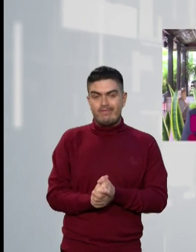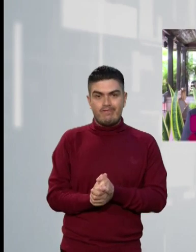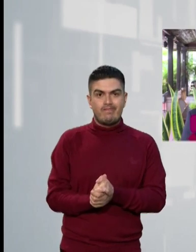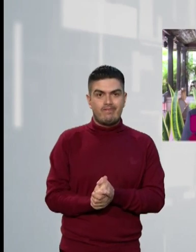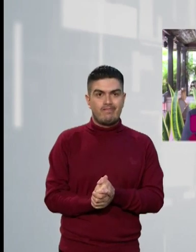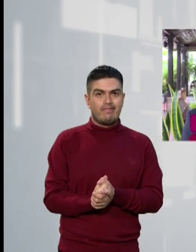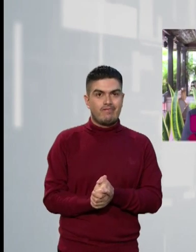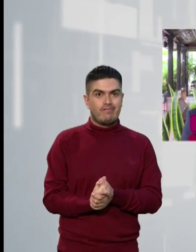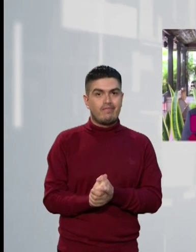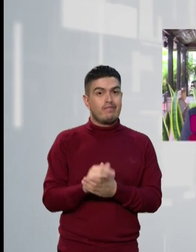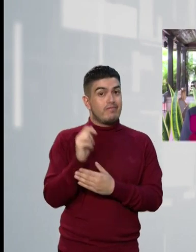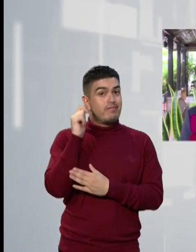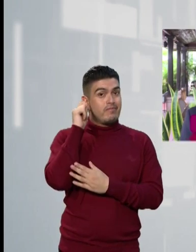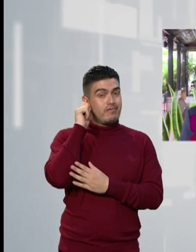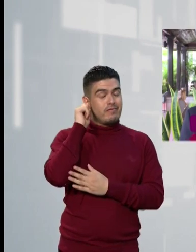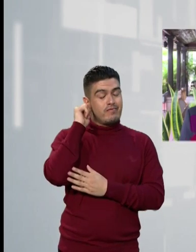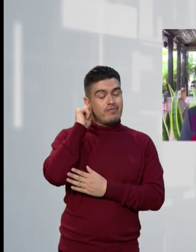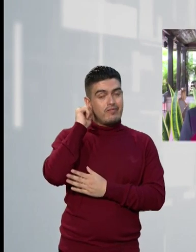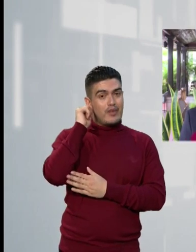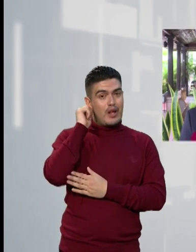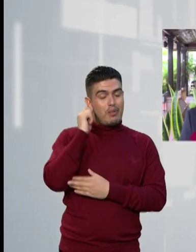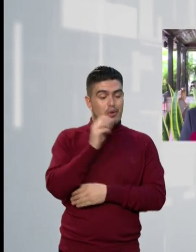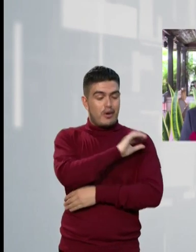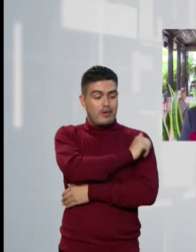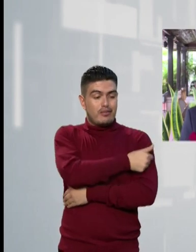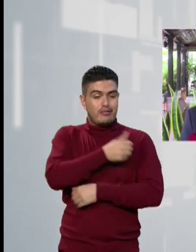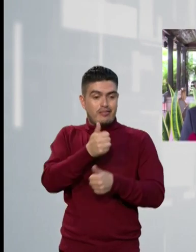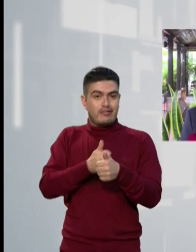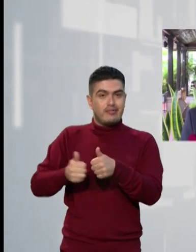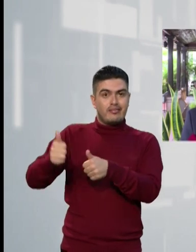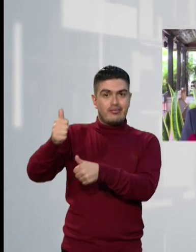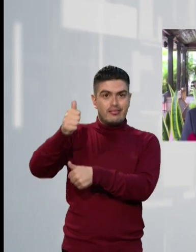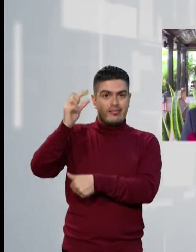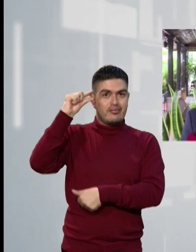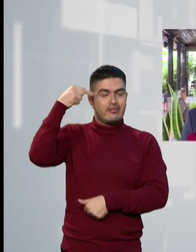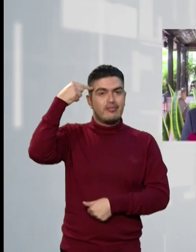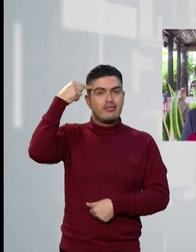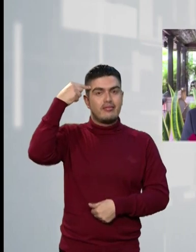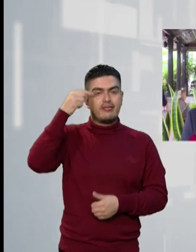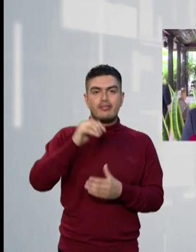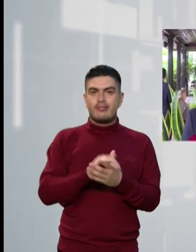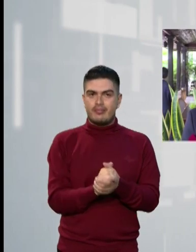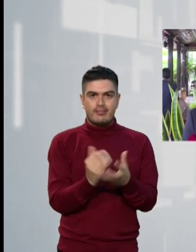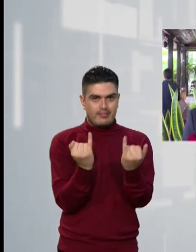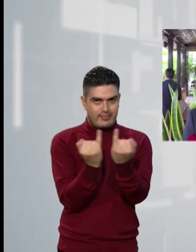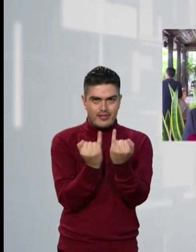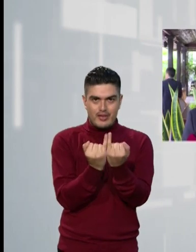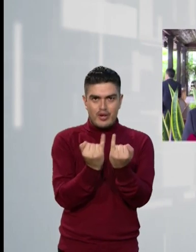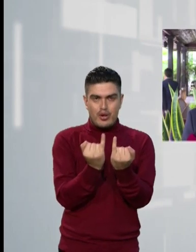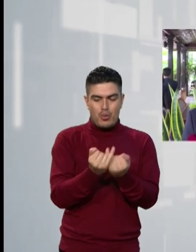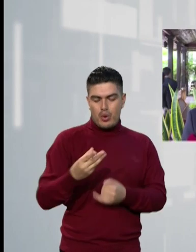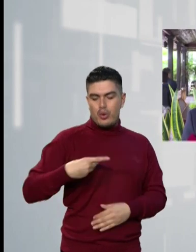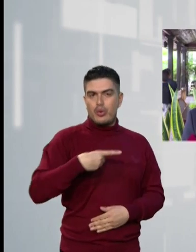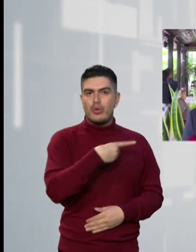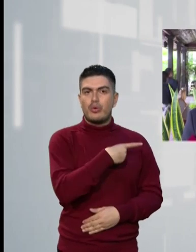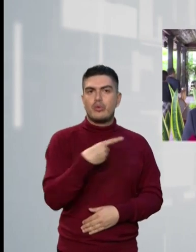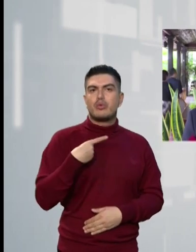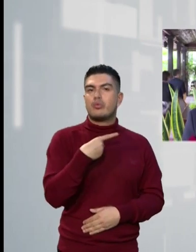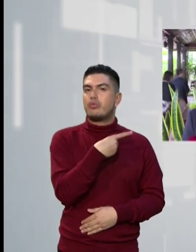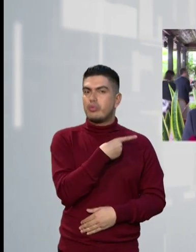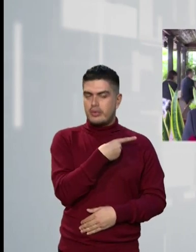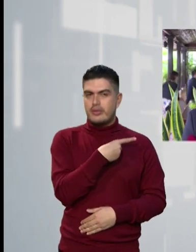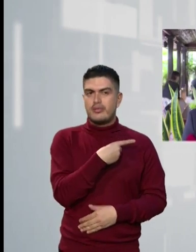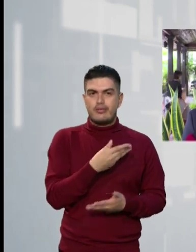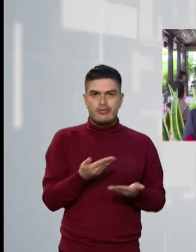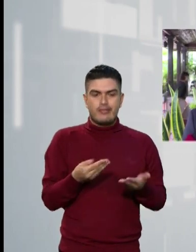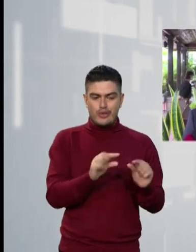esté en un alto puesto del Estado entonces eh nosotros vemos que tod y vemos todas las matrices de todos los casos que ha presentado todos los imputados forman parte en su